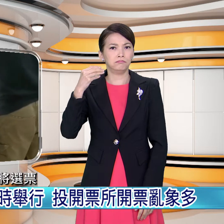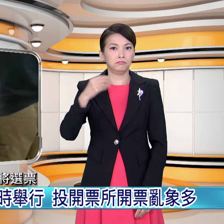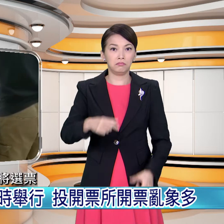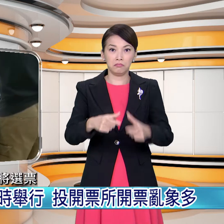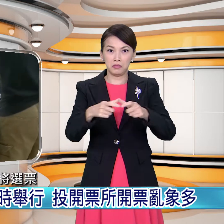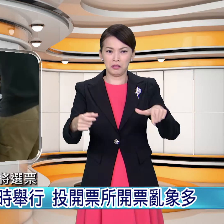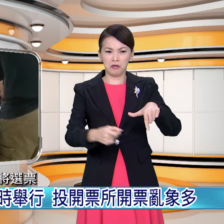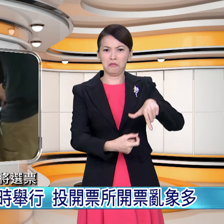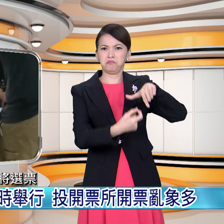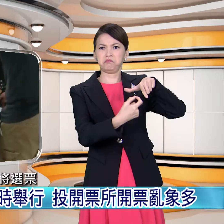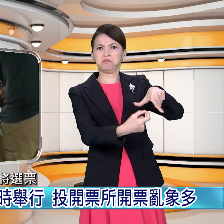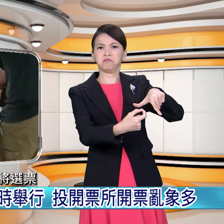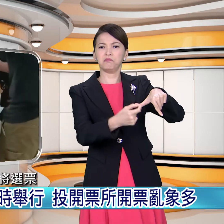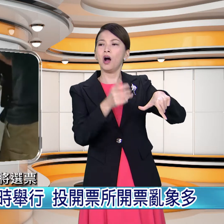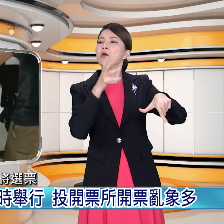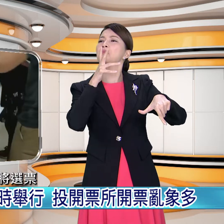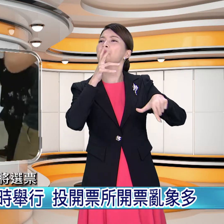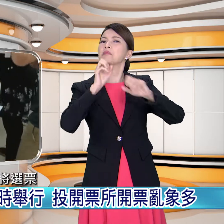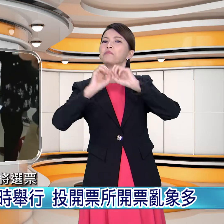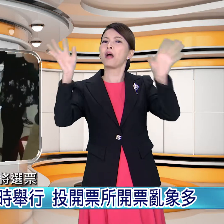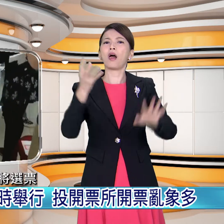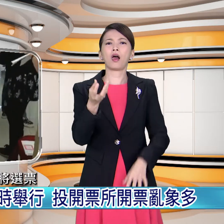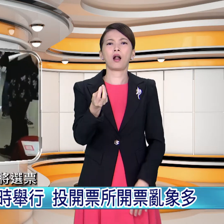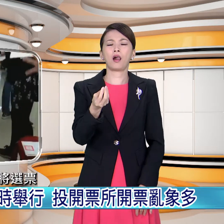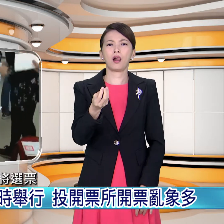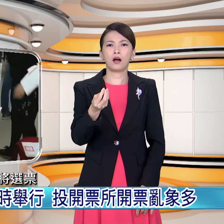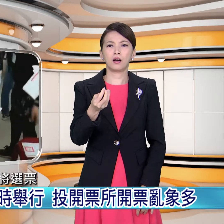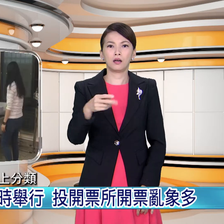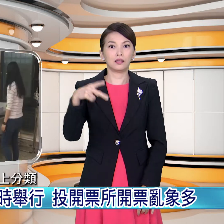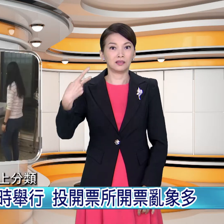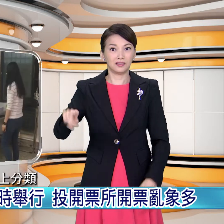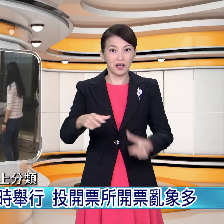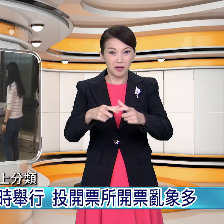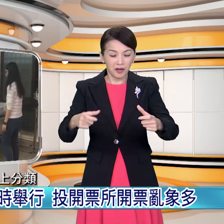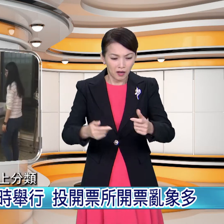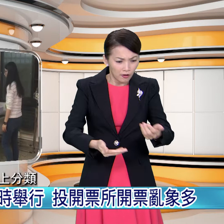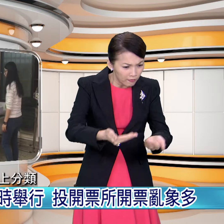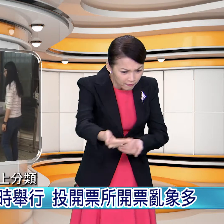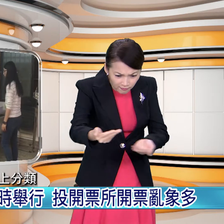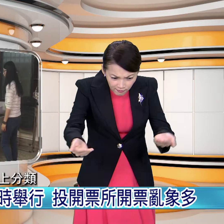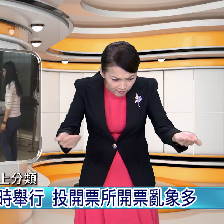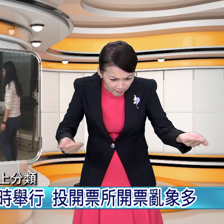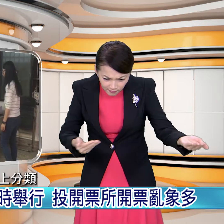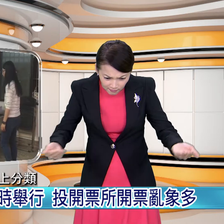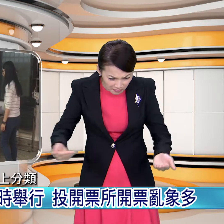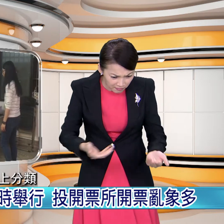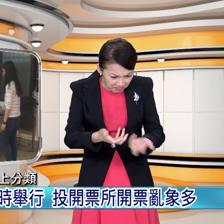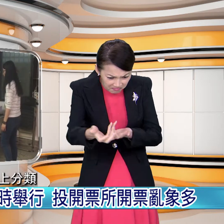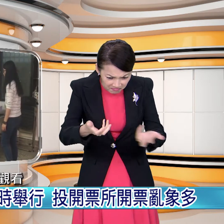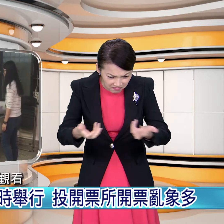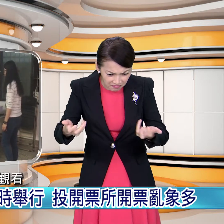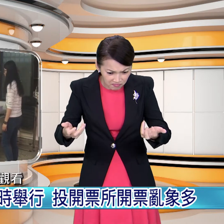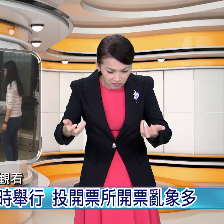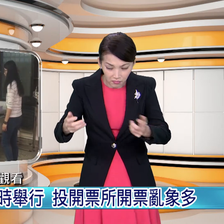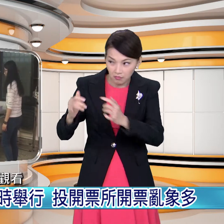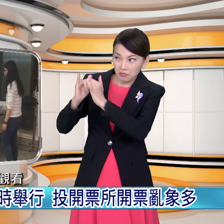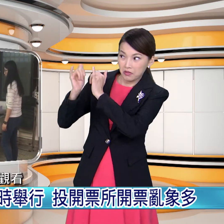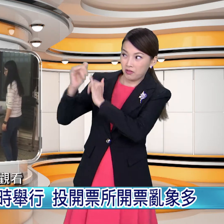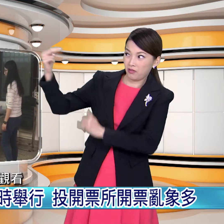还有选务人员将选票就直接放在地上分类，甚至不让民众